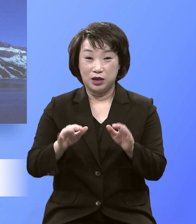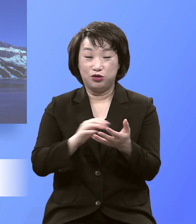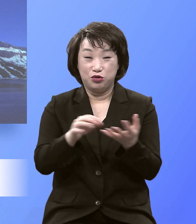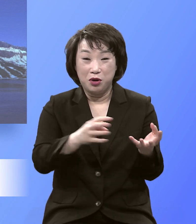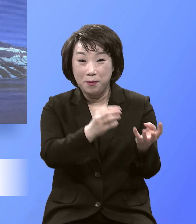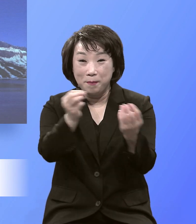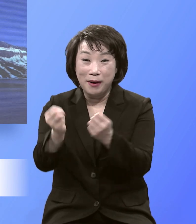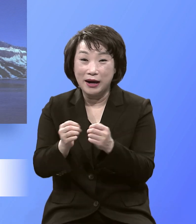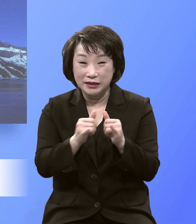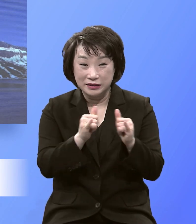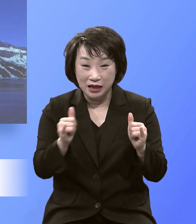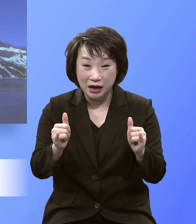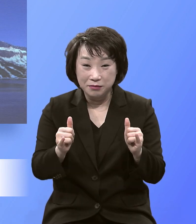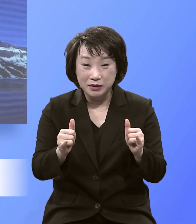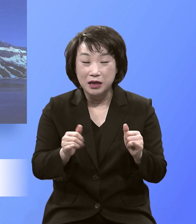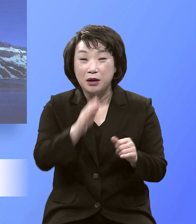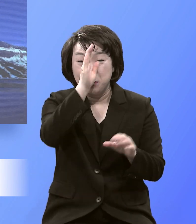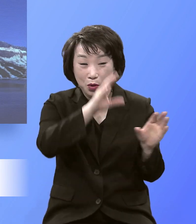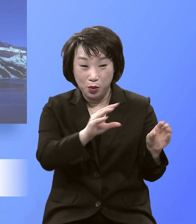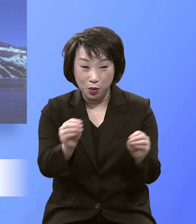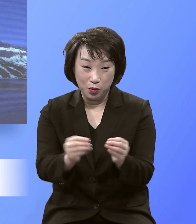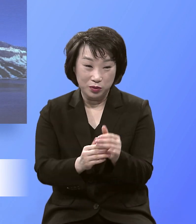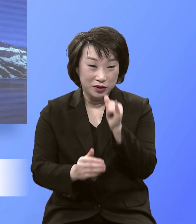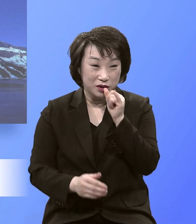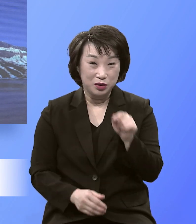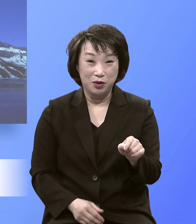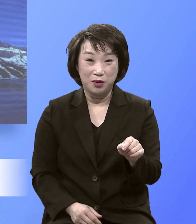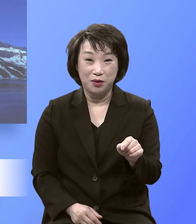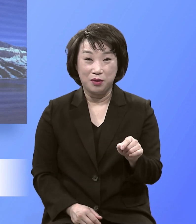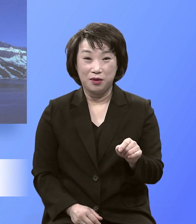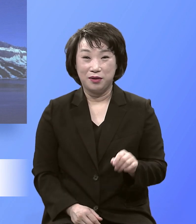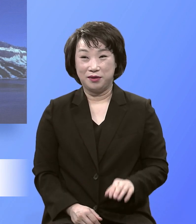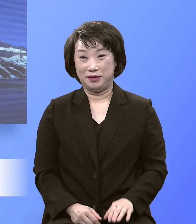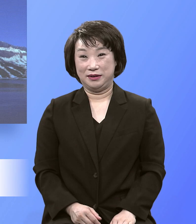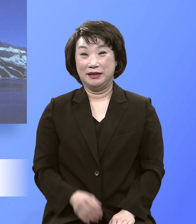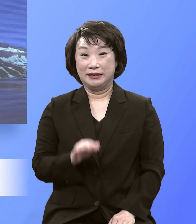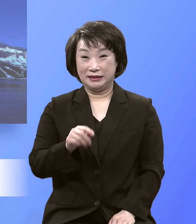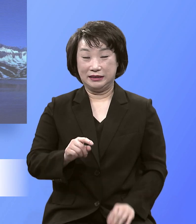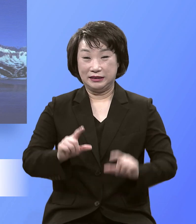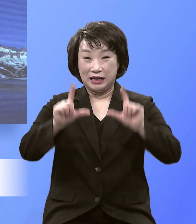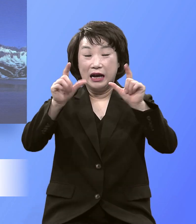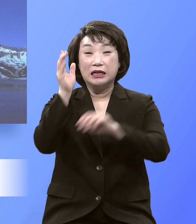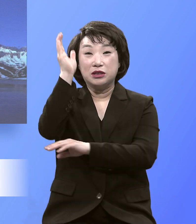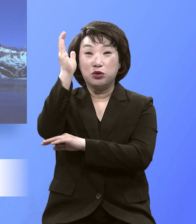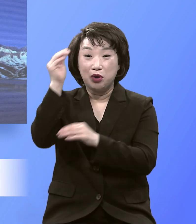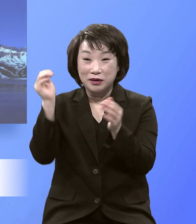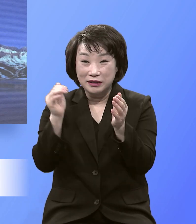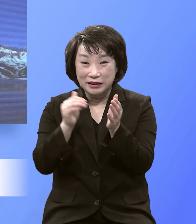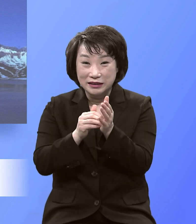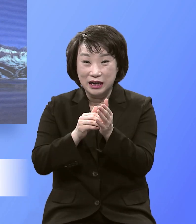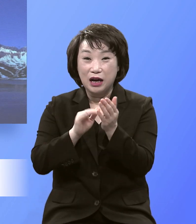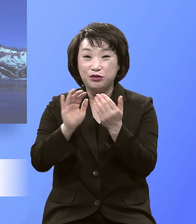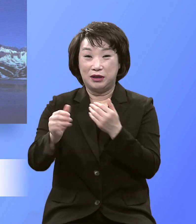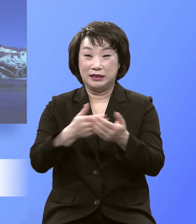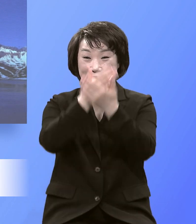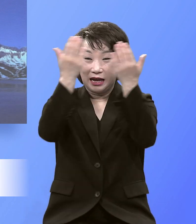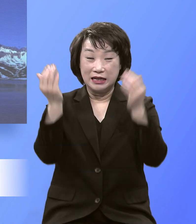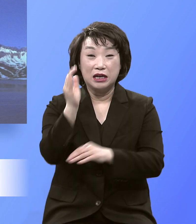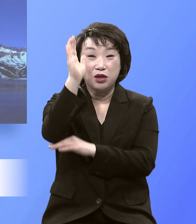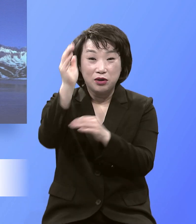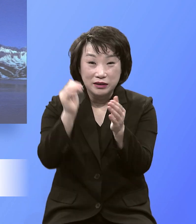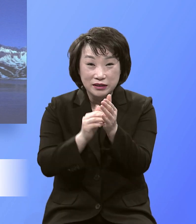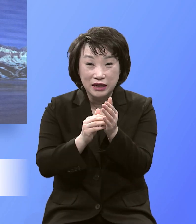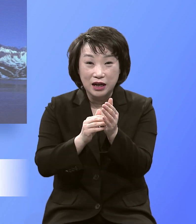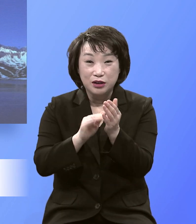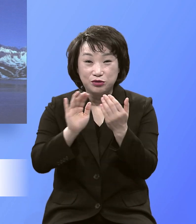많은 사람들이 치료를 받아요. 그리고 이제 그날 세미나를 낮에 마치고 그날